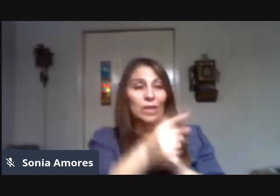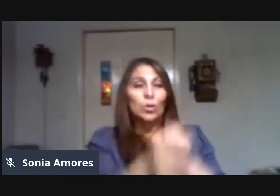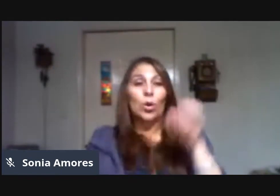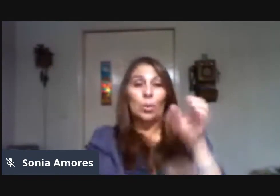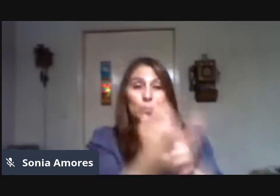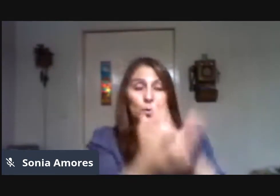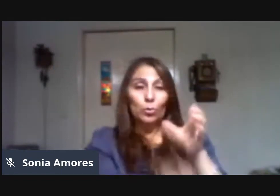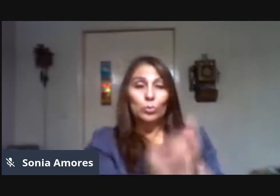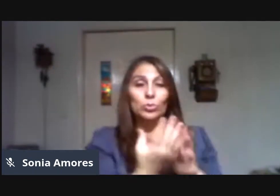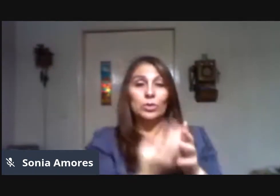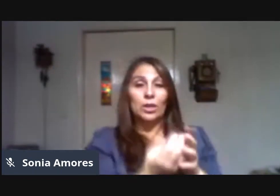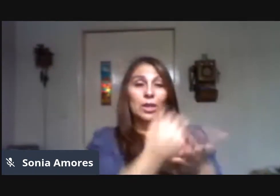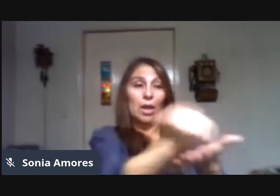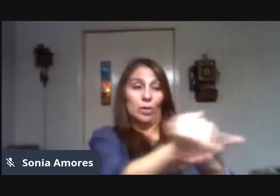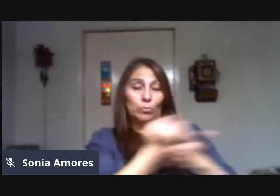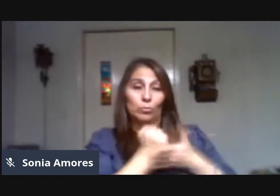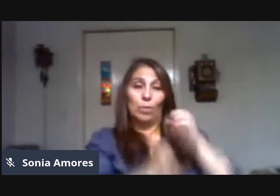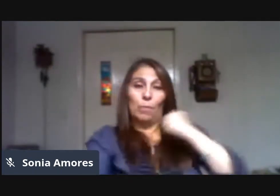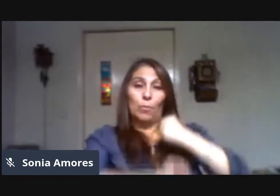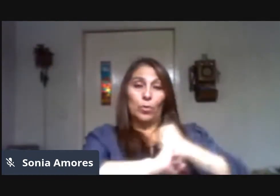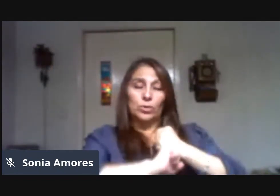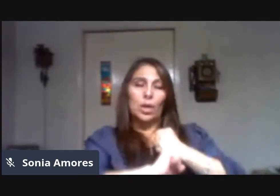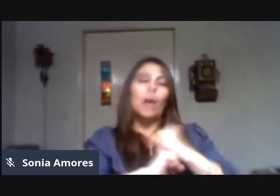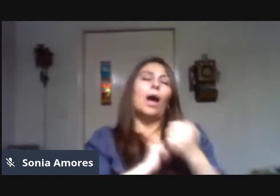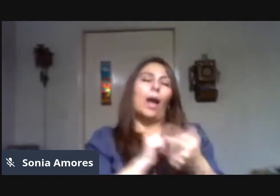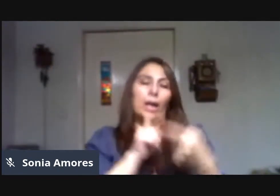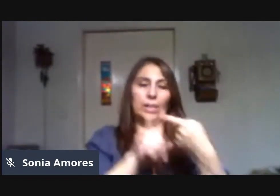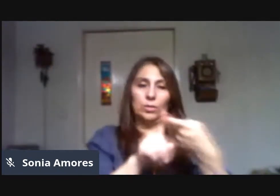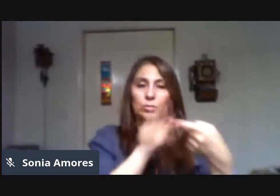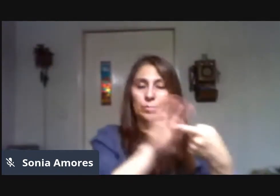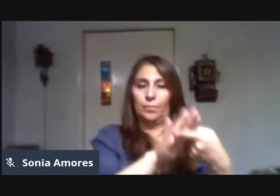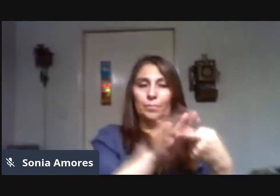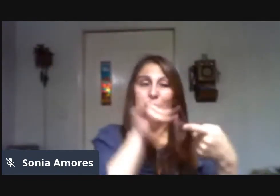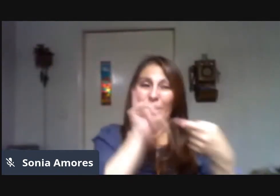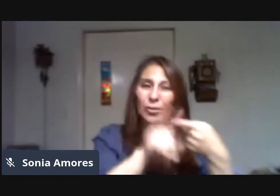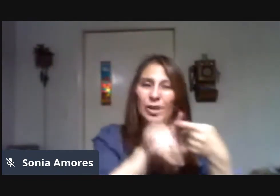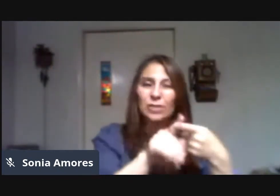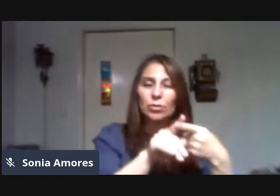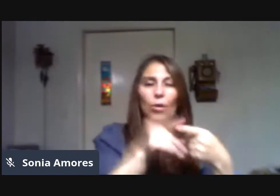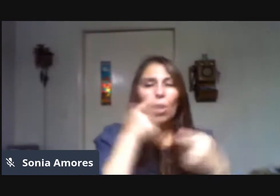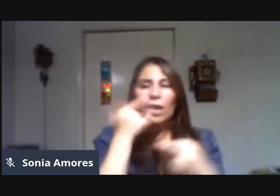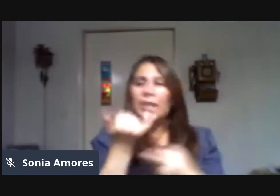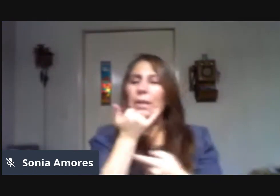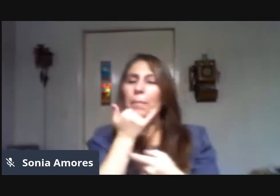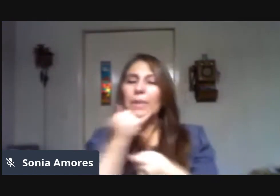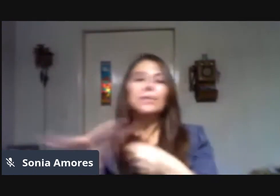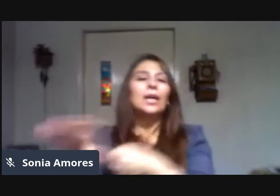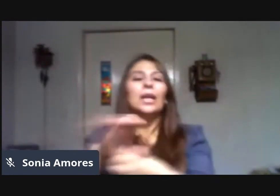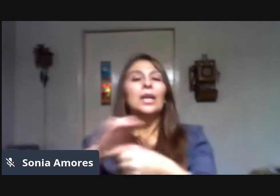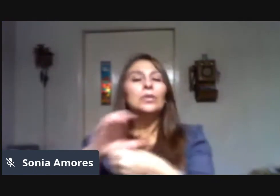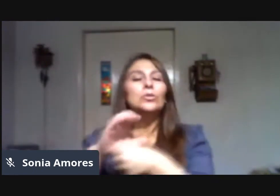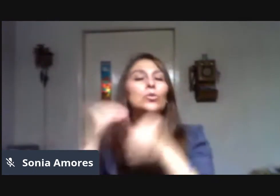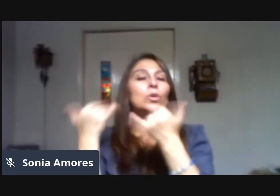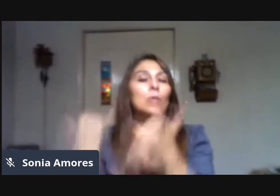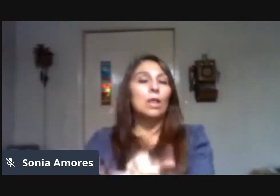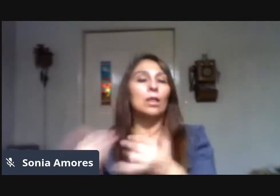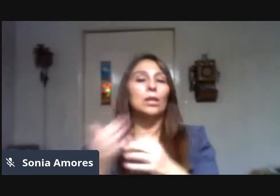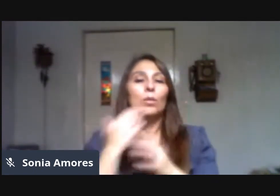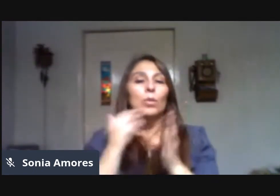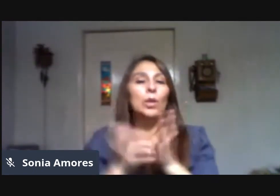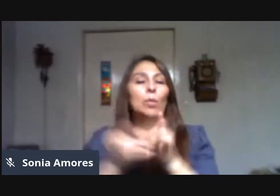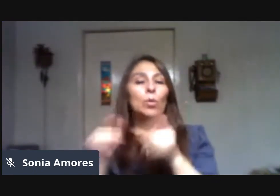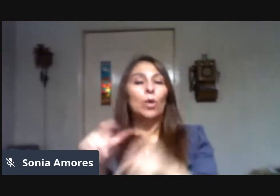parte. Pero eso aterricémoslo en la ciudad. Pongámoslo en blanco y negro en una urbe de casi 10